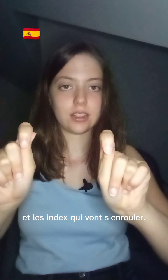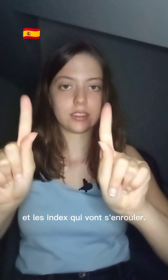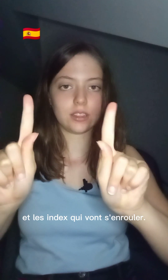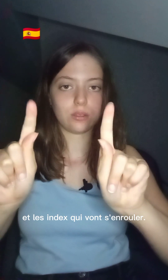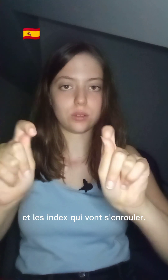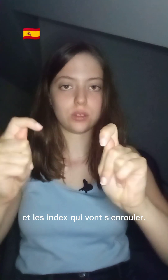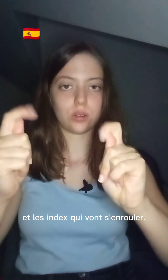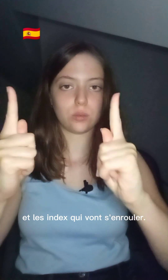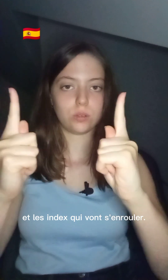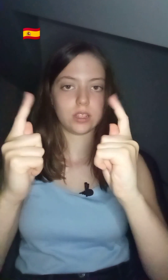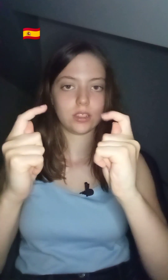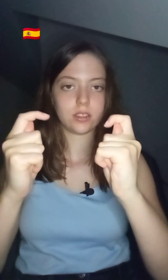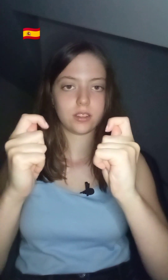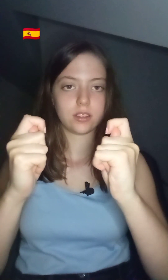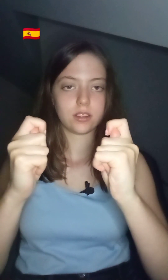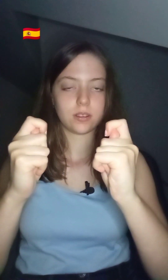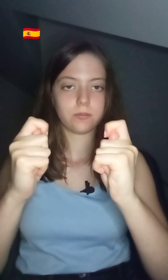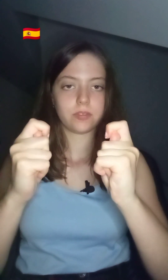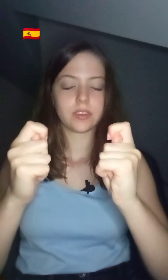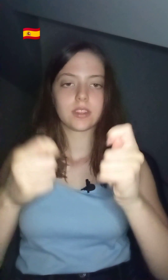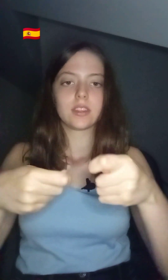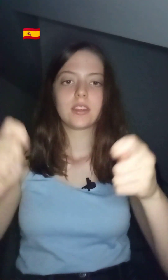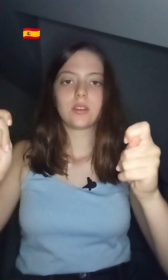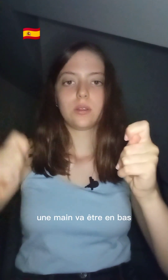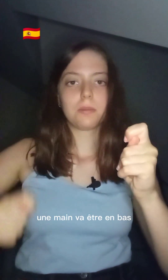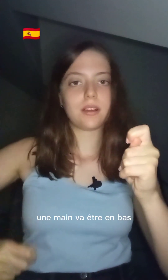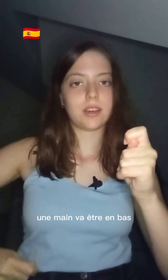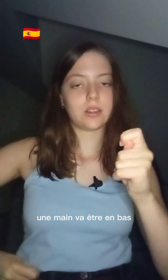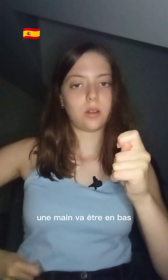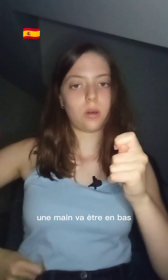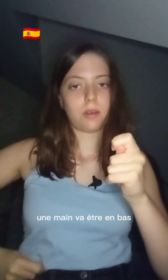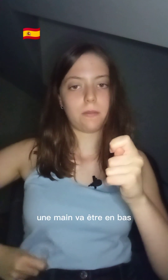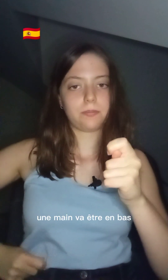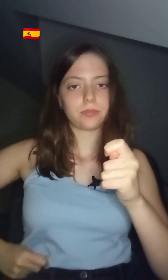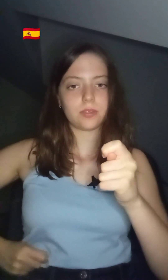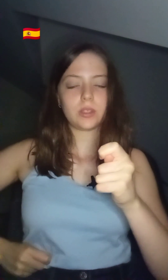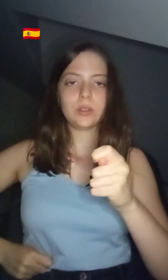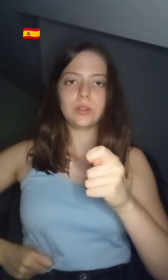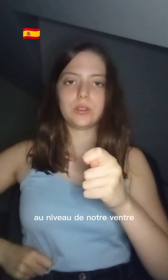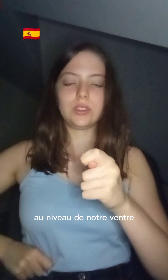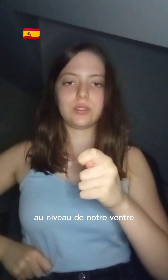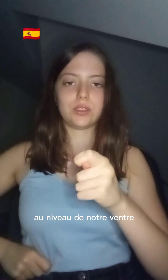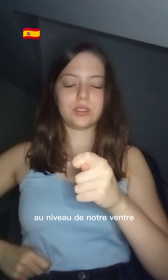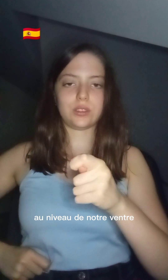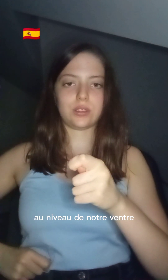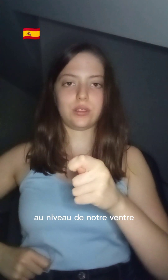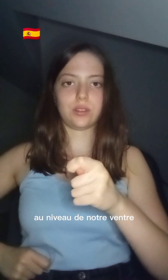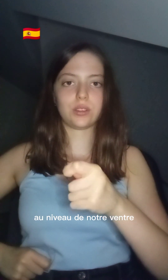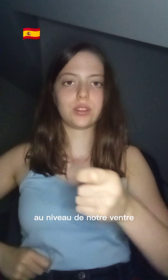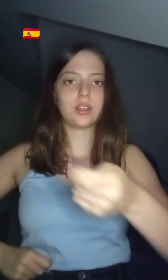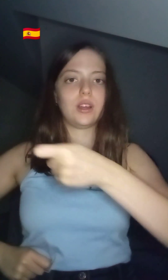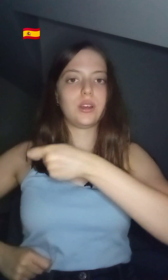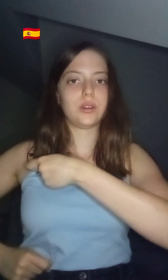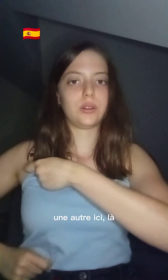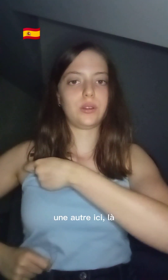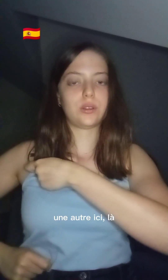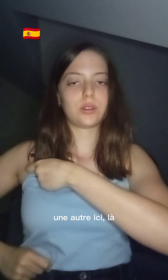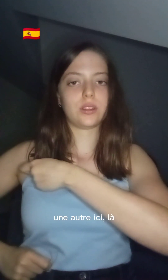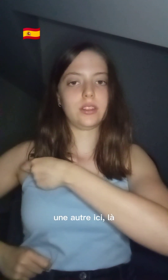qui vont s'enrouler. Une main va être en bas, au niveau de notre ventre, une autre